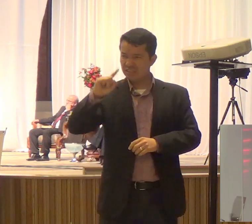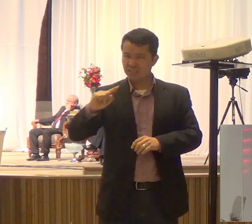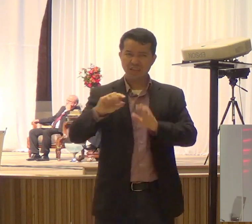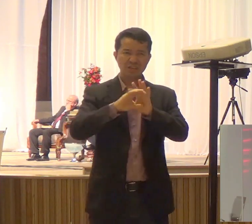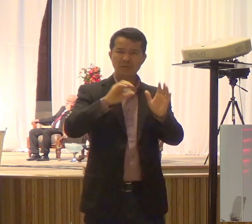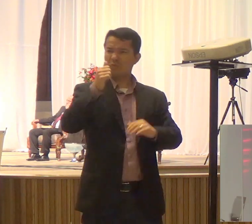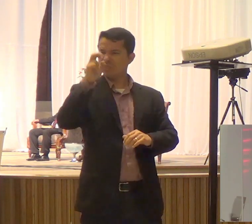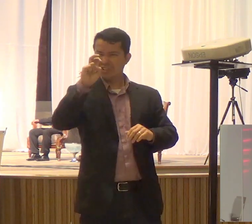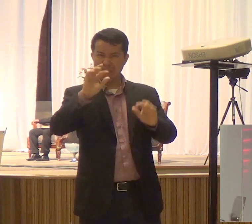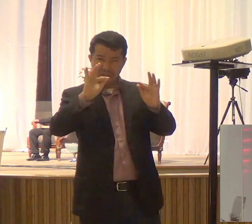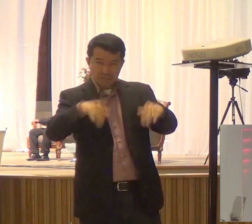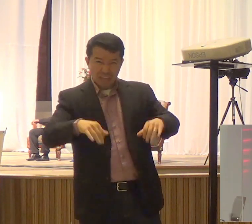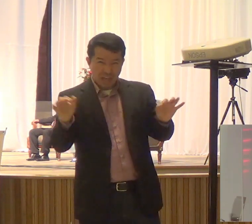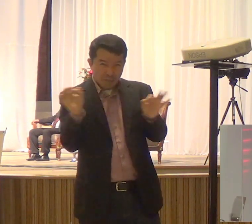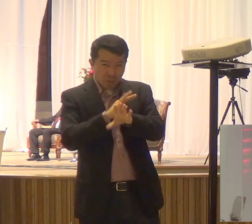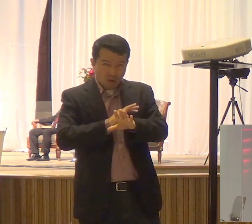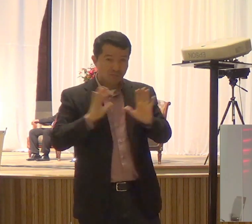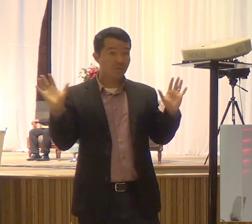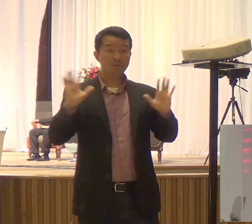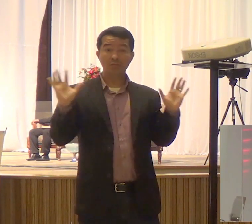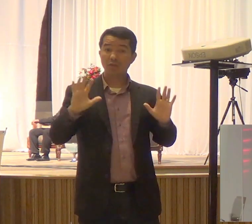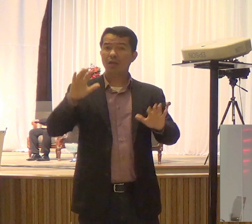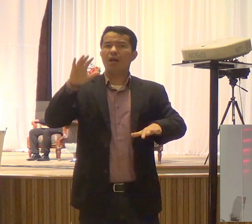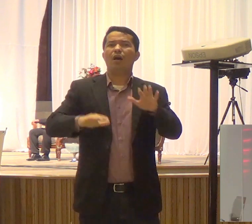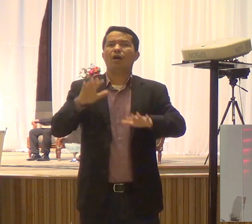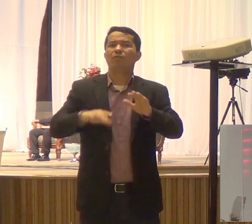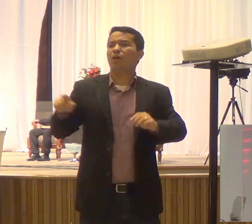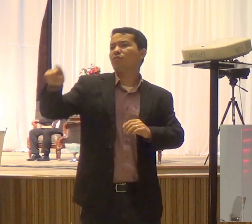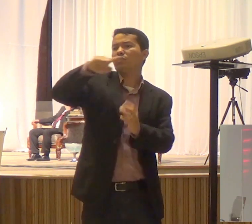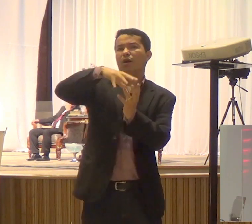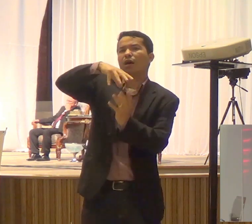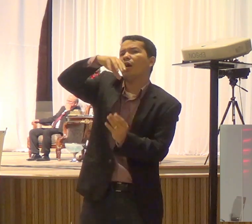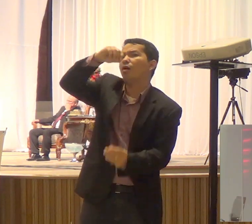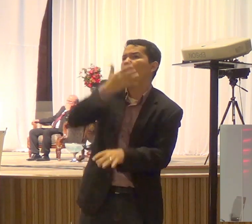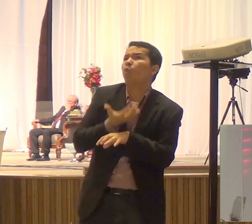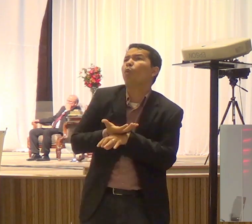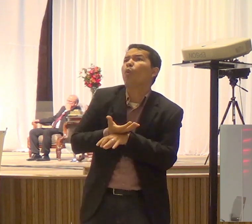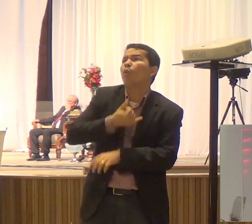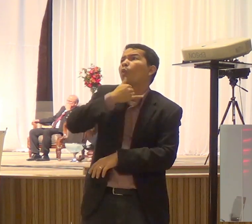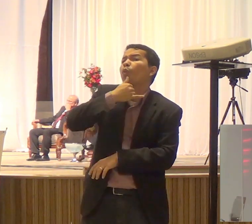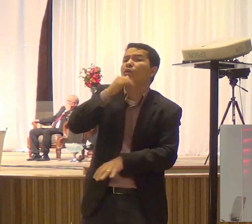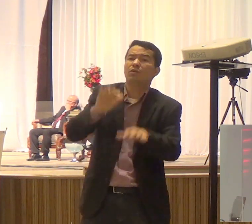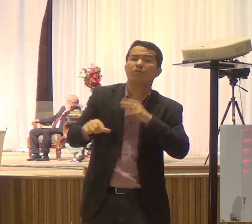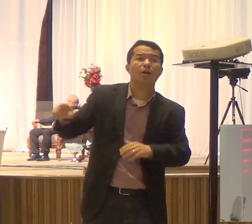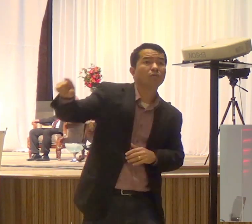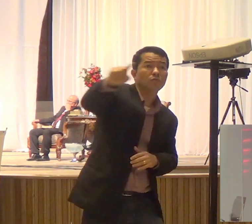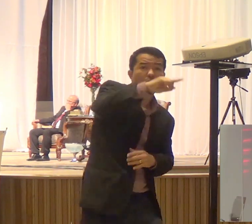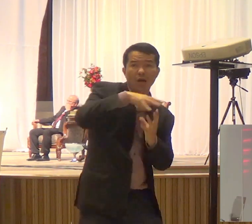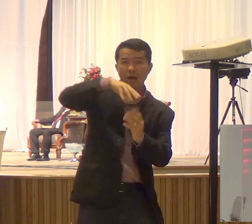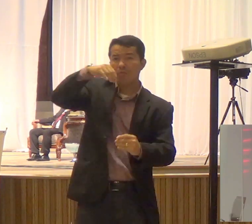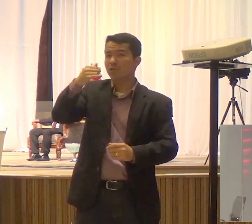Ainda que haja uma desolação da alma, ainda que a alma às vezes esteja seca, e que talvez a gente esteja falando com gente aqui com alma